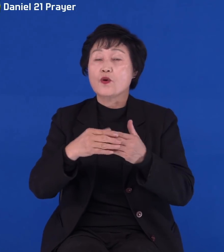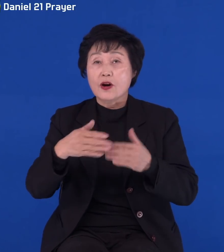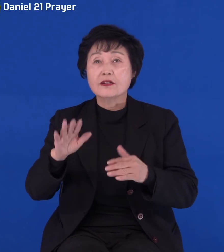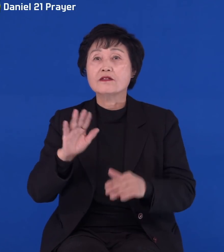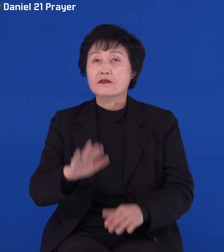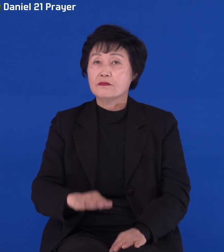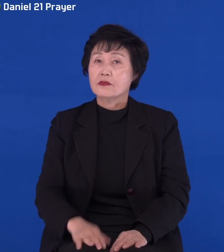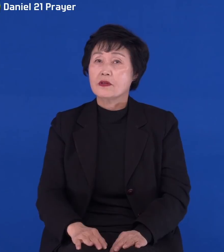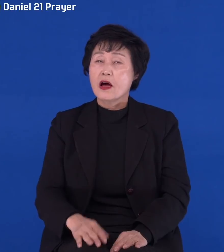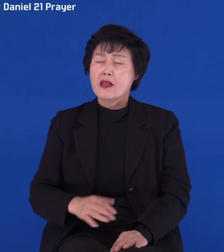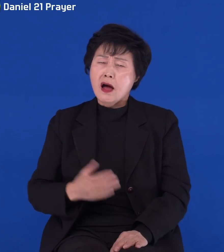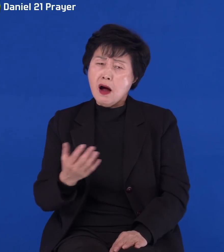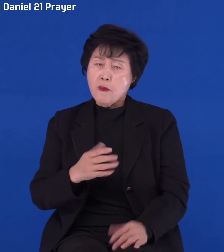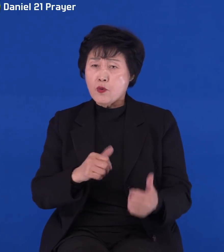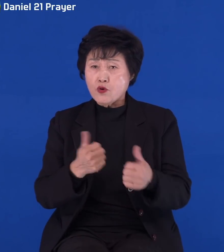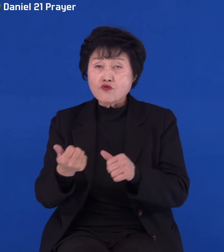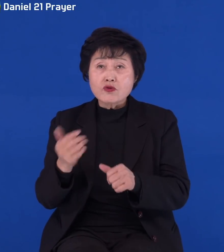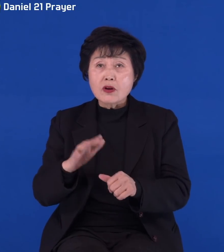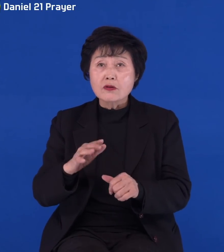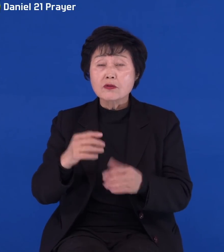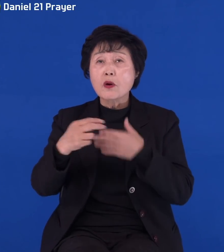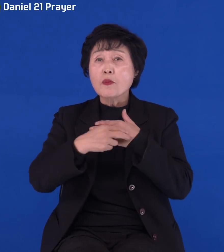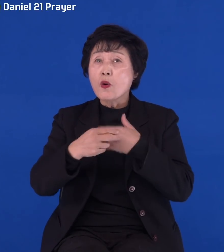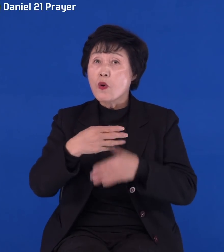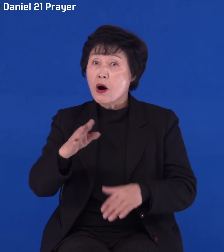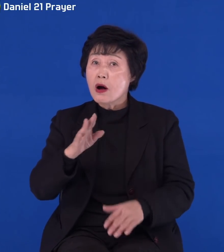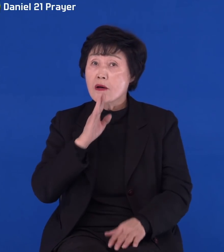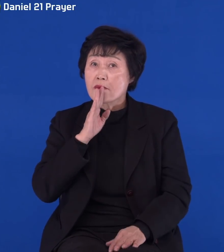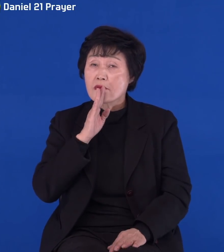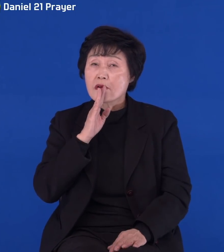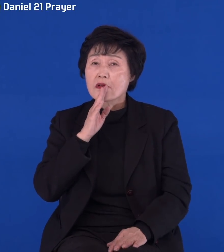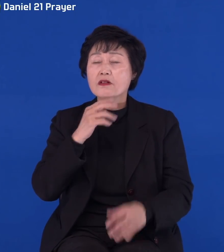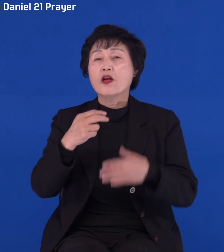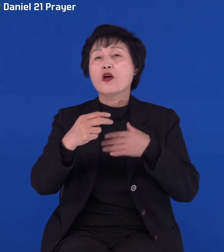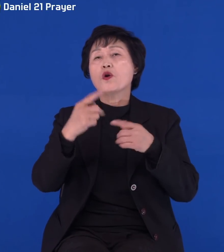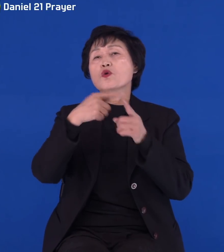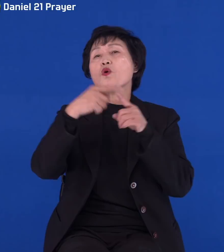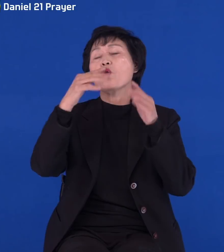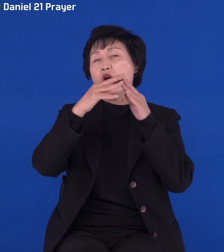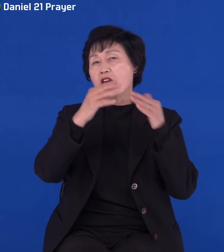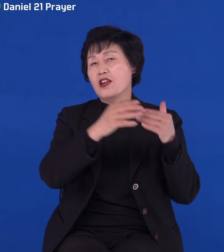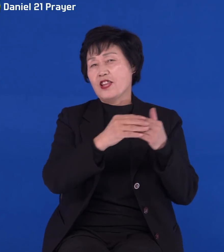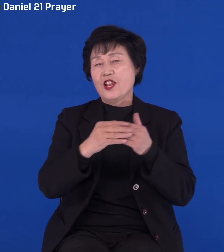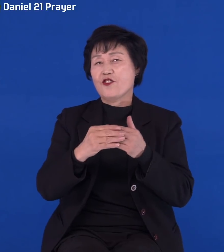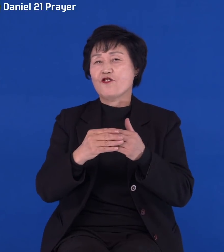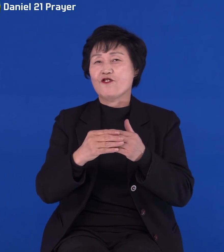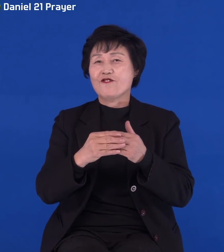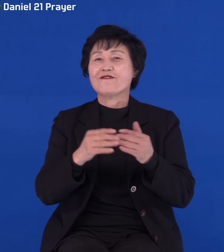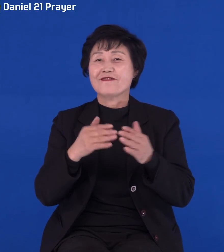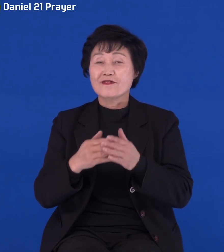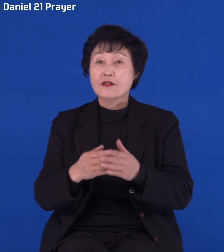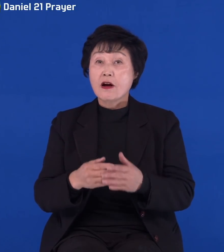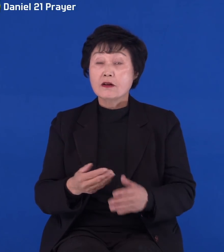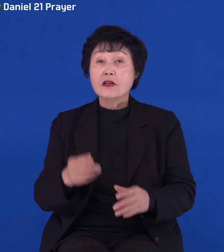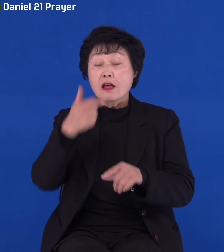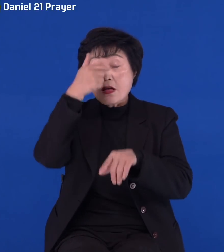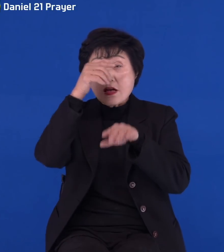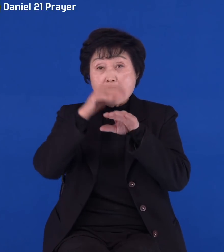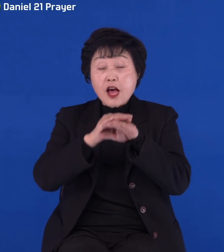있습니까? 이해가 안 되죠? 저도 이해가 안 됐어요. 그런데 예배를 드리고 났더니 배가 거짓말이 나온